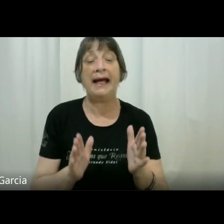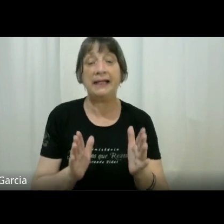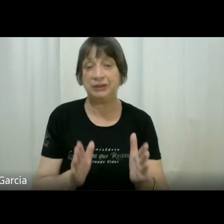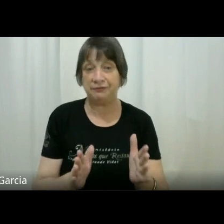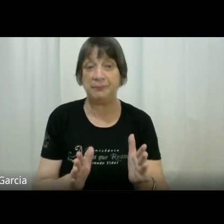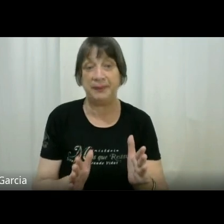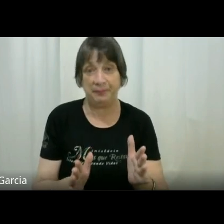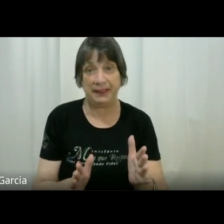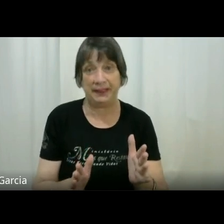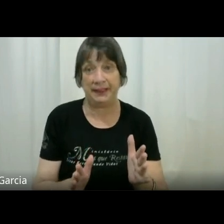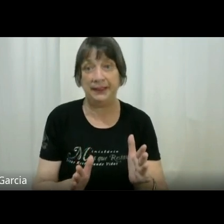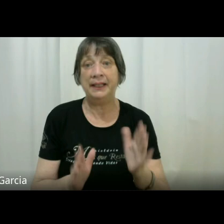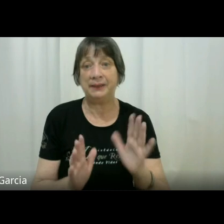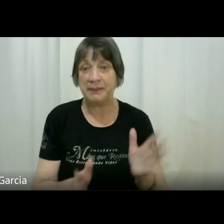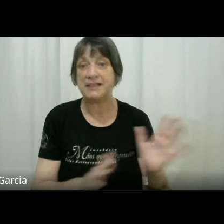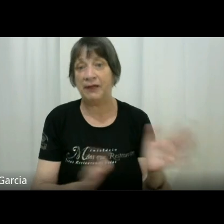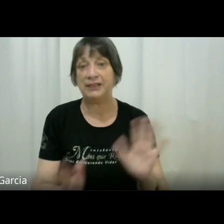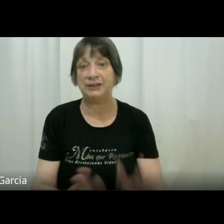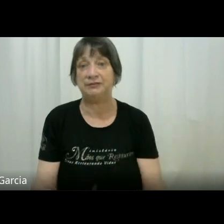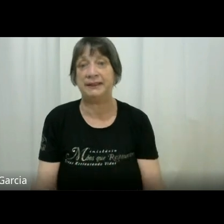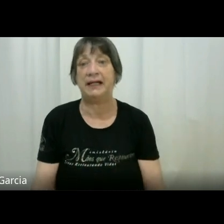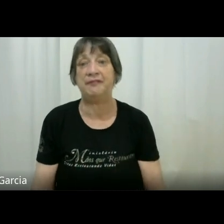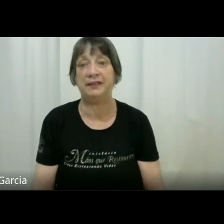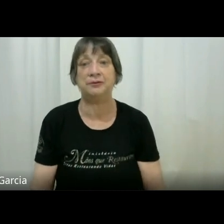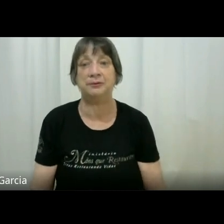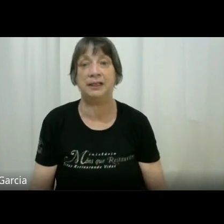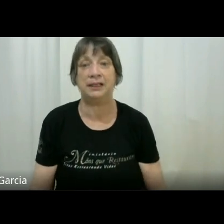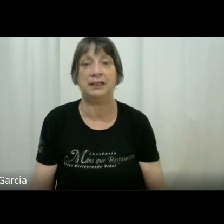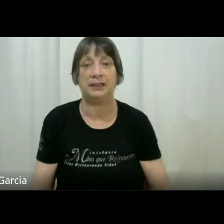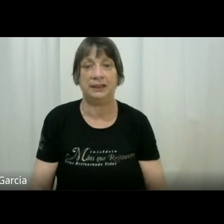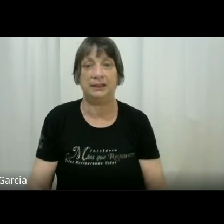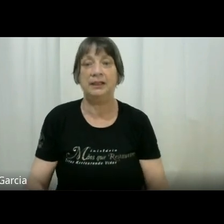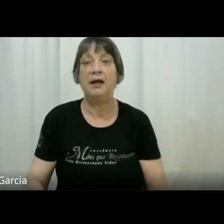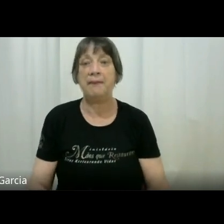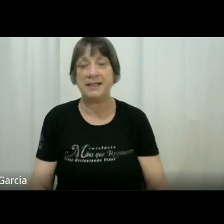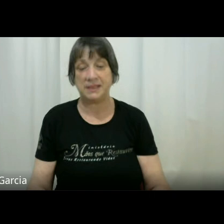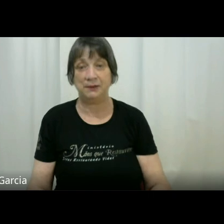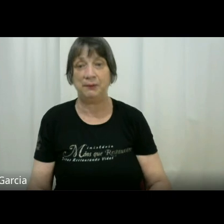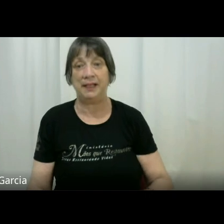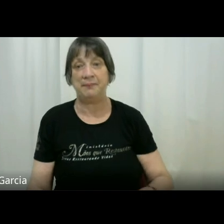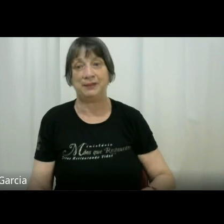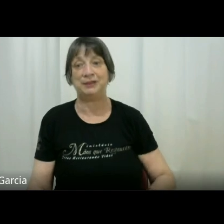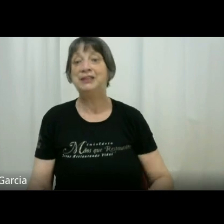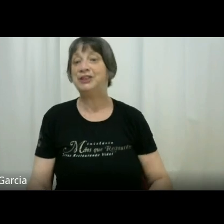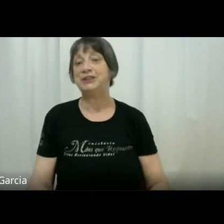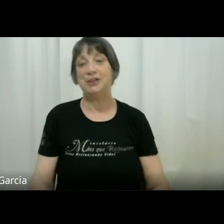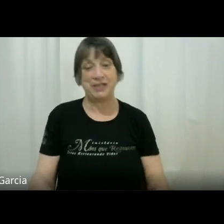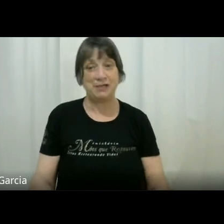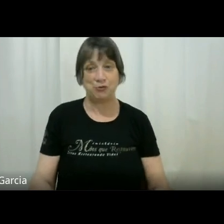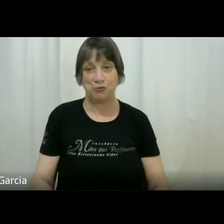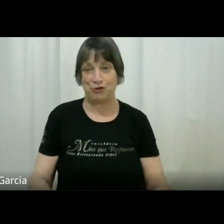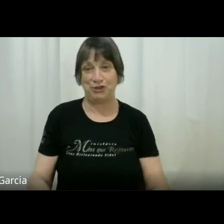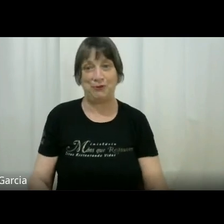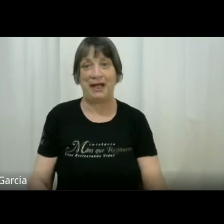a narrativa bíblica, né? Então, mas agora a gente vai estar vendo mais tranquilamente. Gente, não